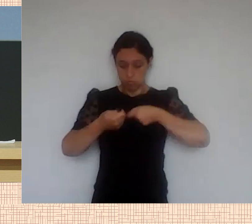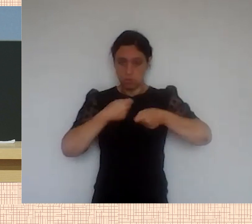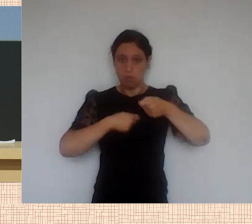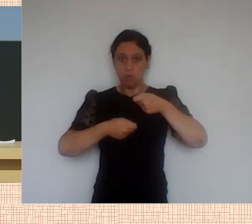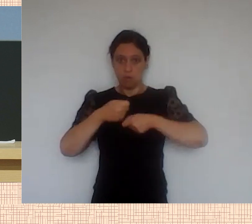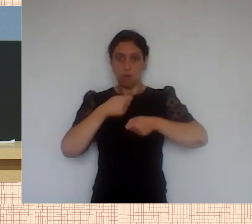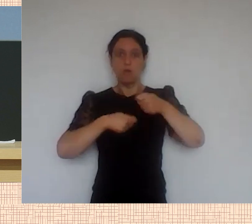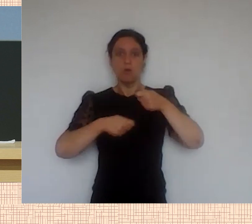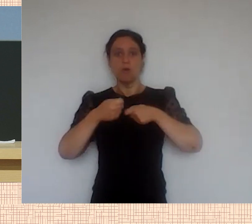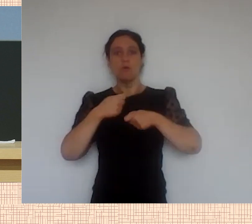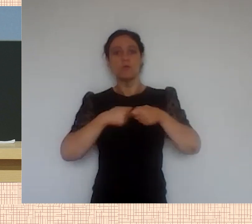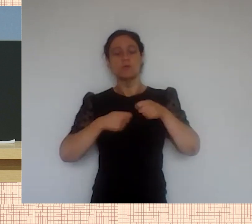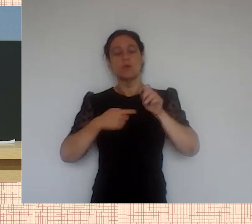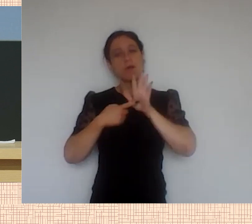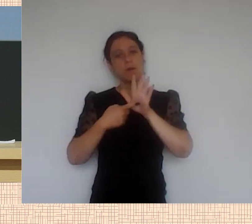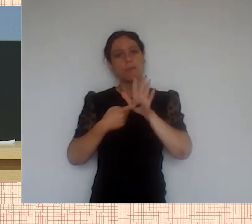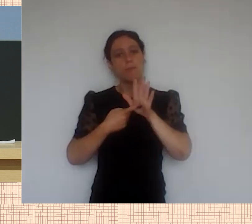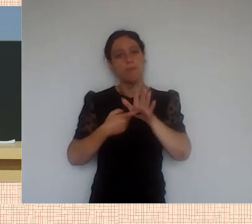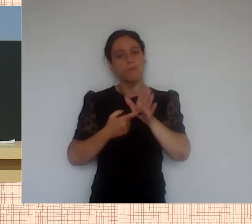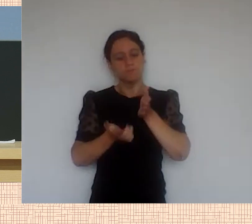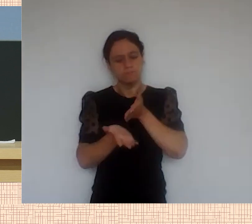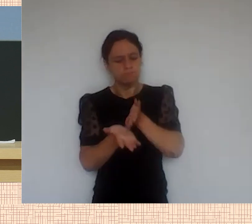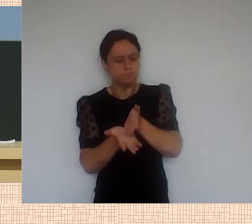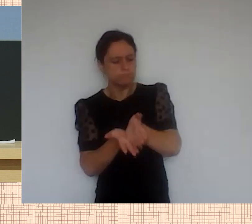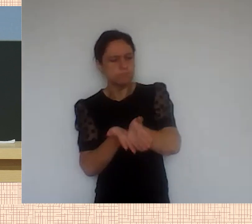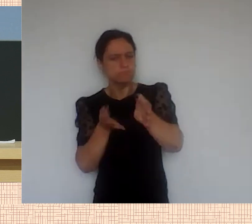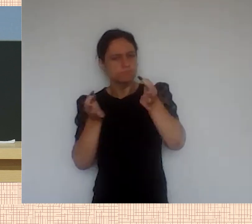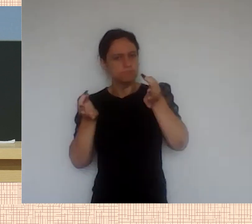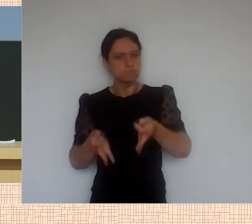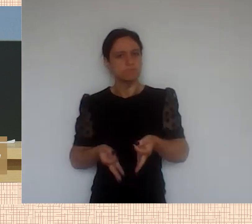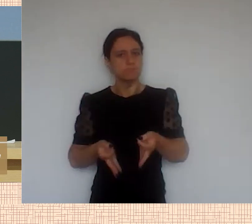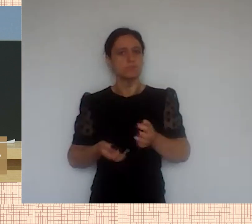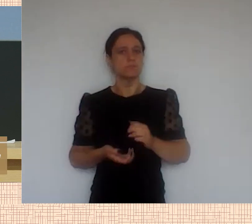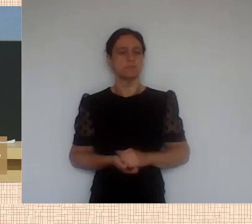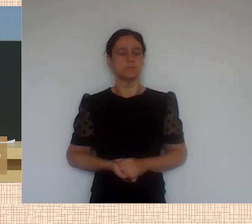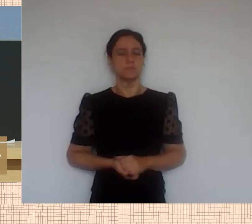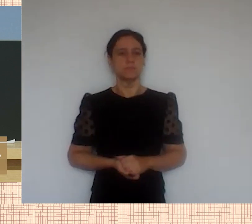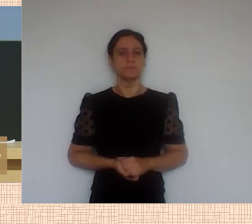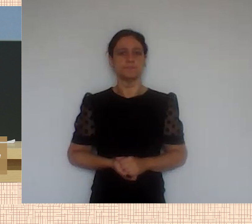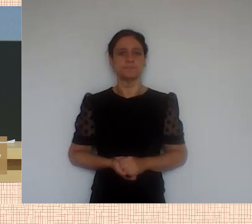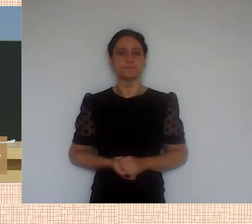Mas versículo 23, vai lá para o versículo 23. Segundo